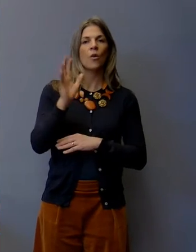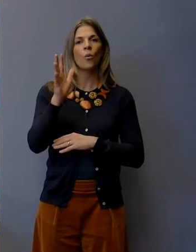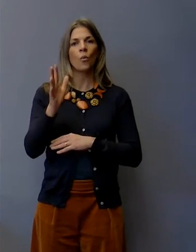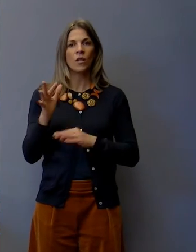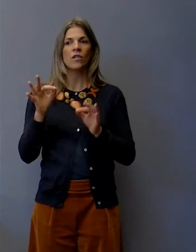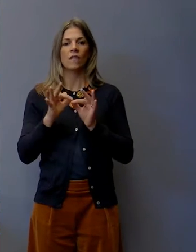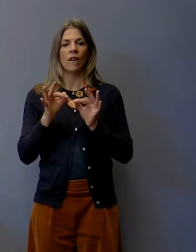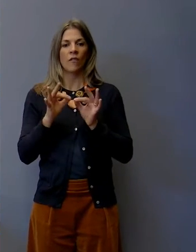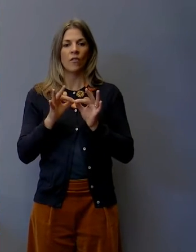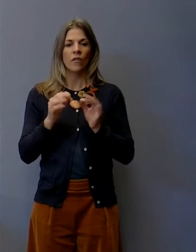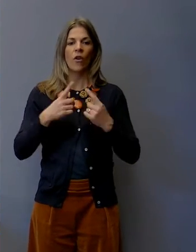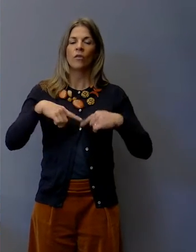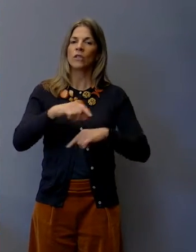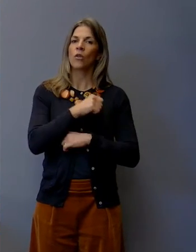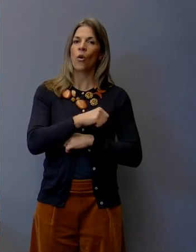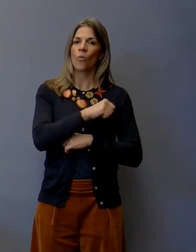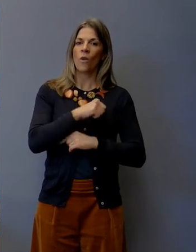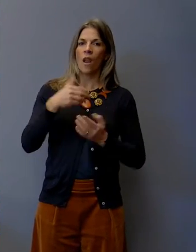comunale respinge